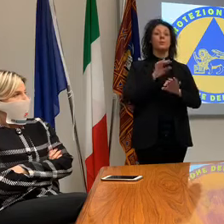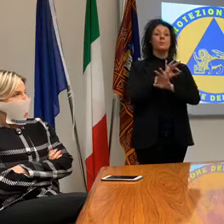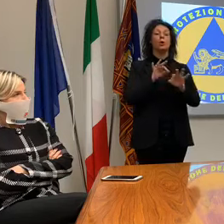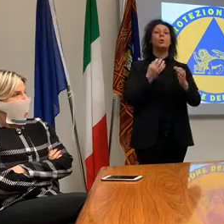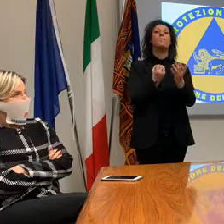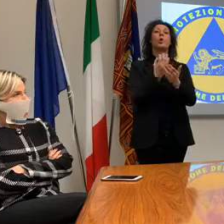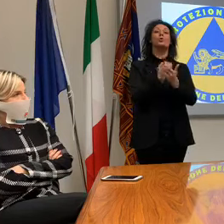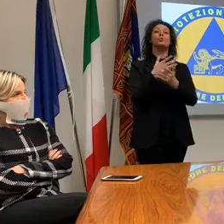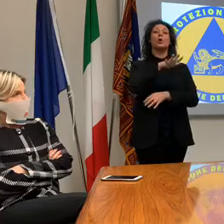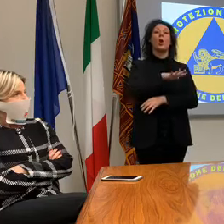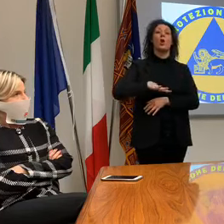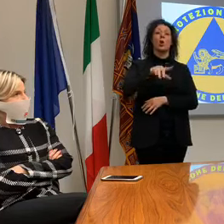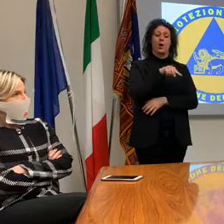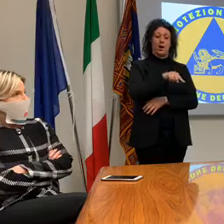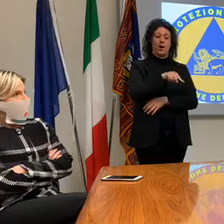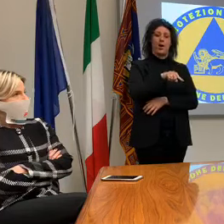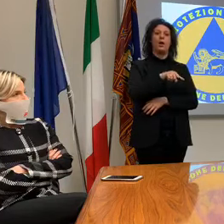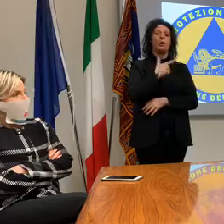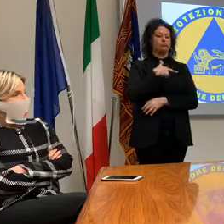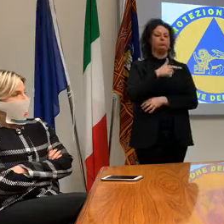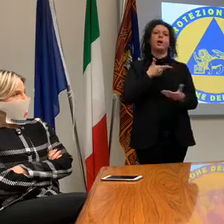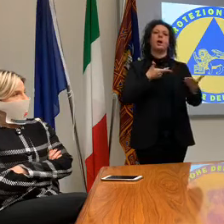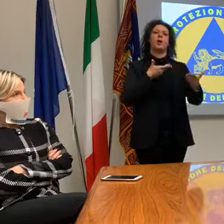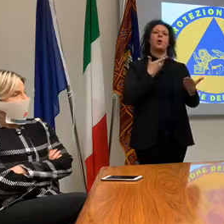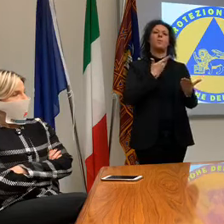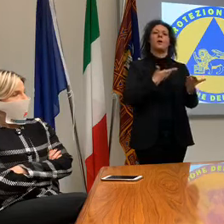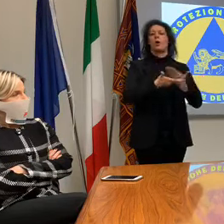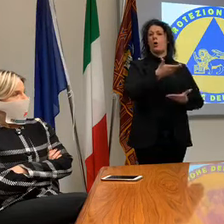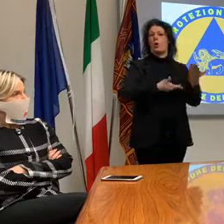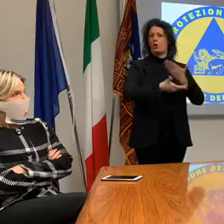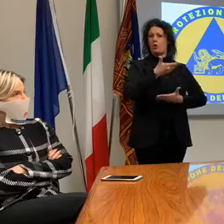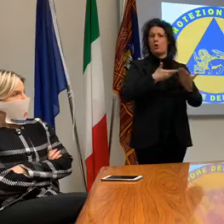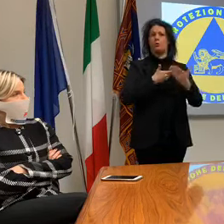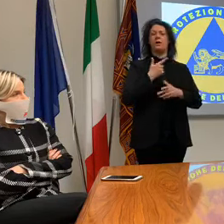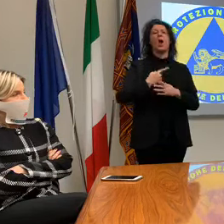locale che comunque 10.000 mascherine al giorno ce le dà, e ce ne dà